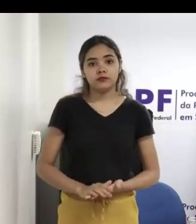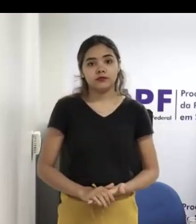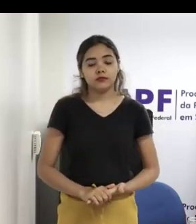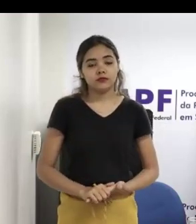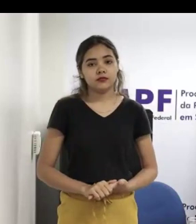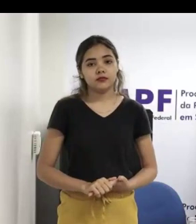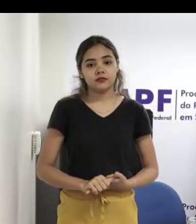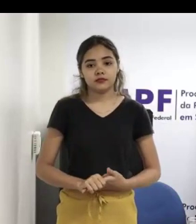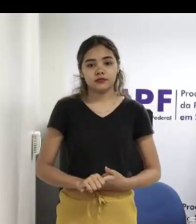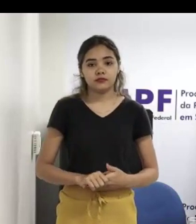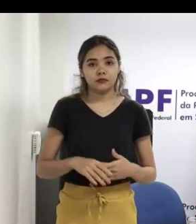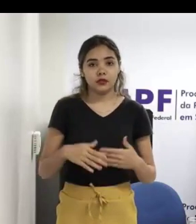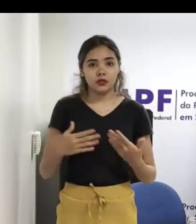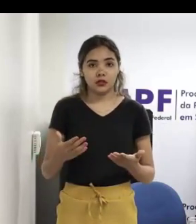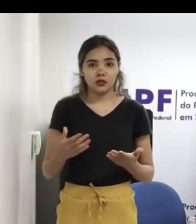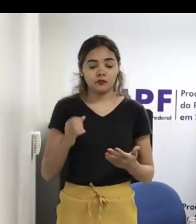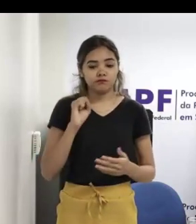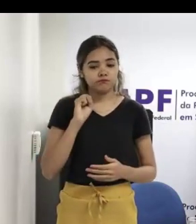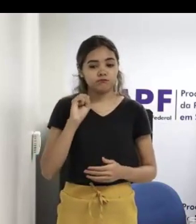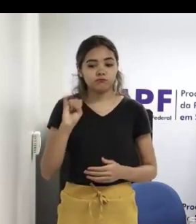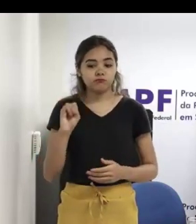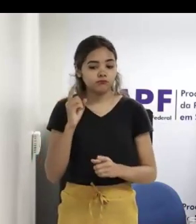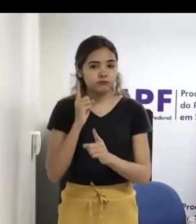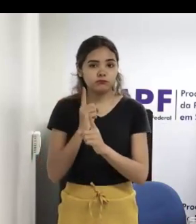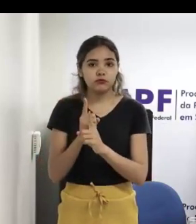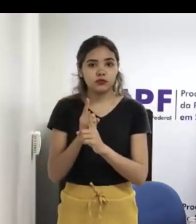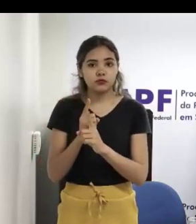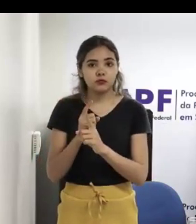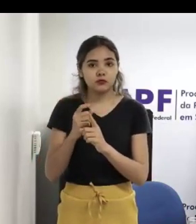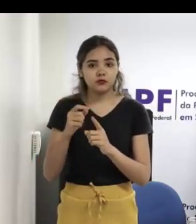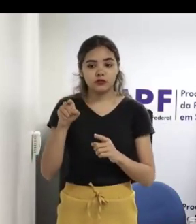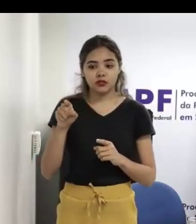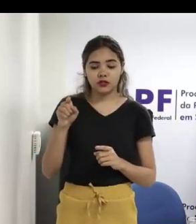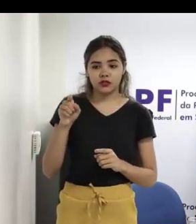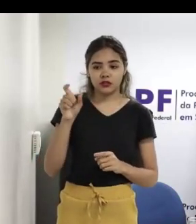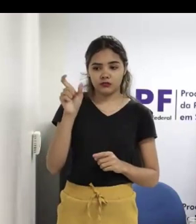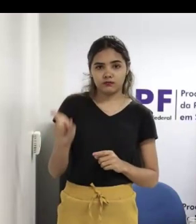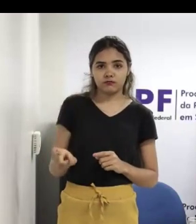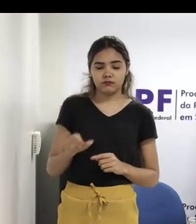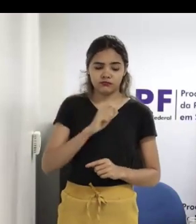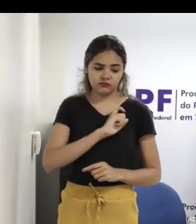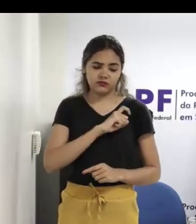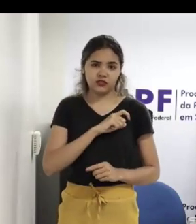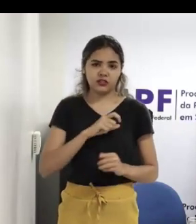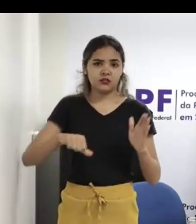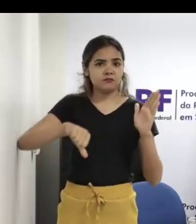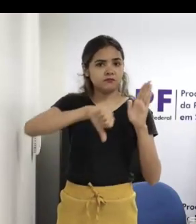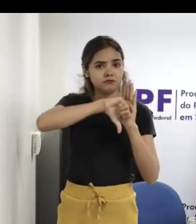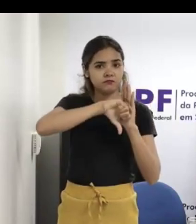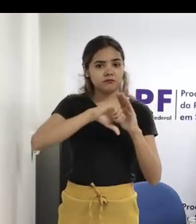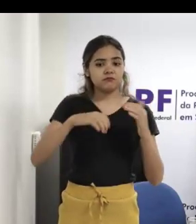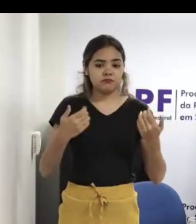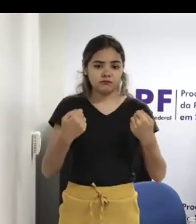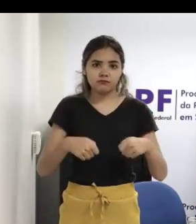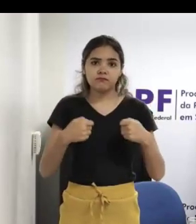delegacia Você precisa olhar ele para eles eles acham que estão fazendo alguma coisa assim ah não eu errei mas eles